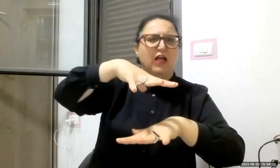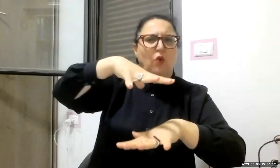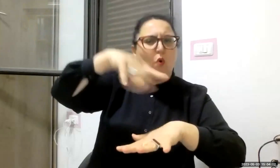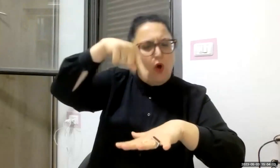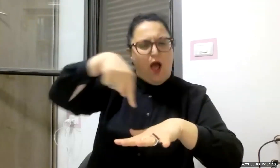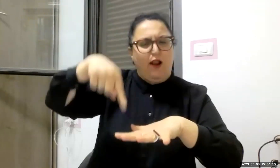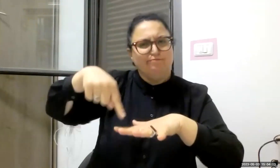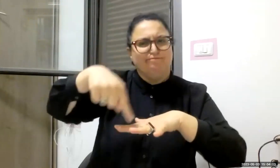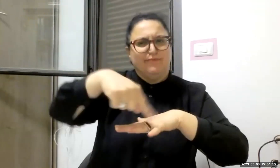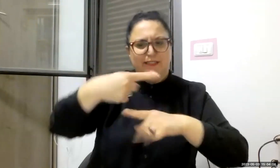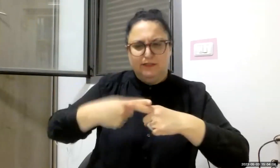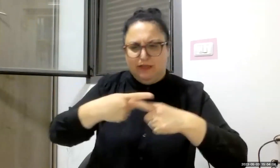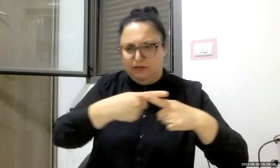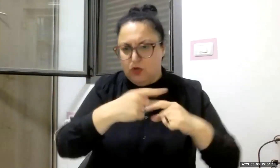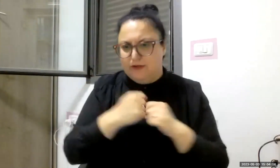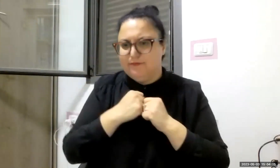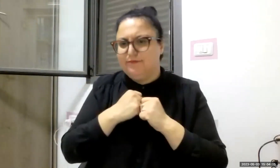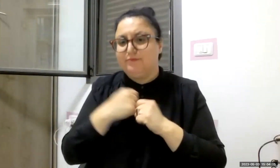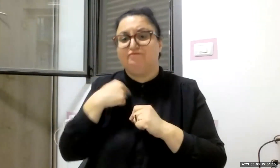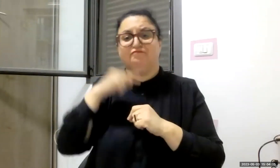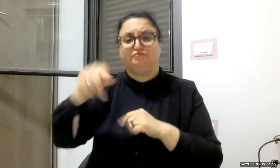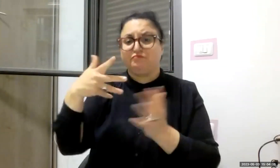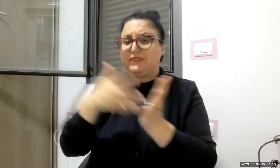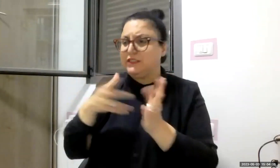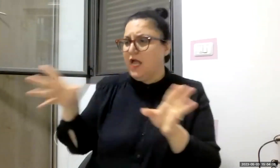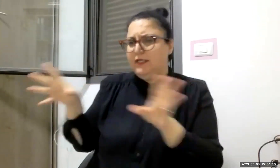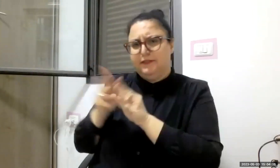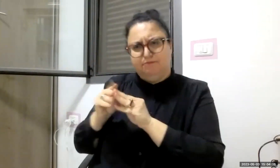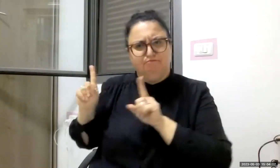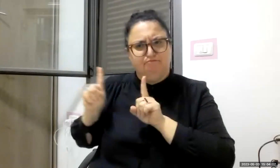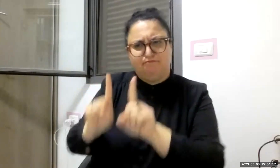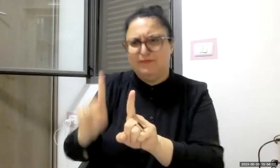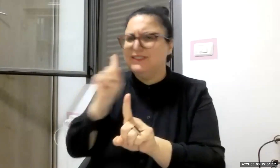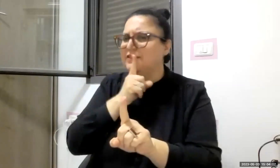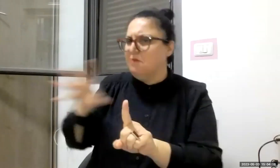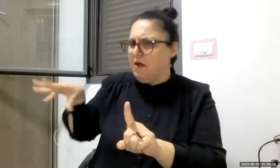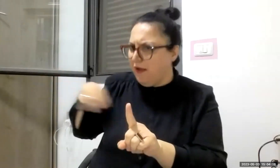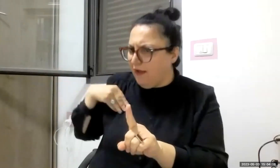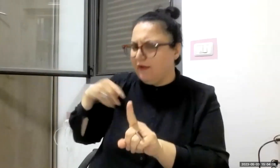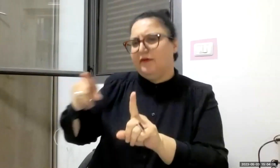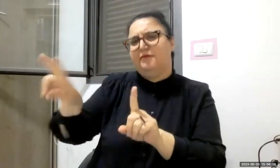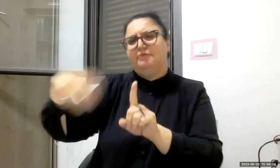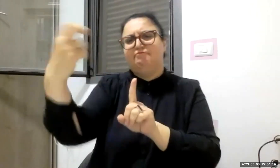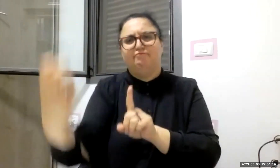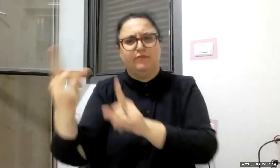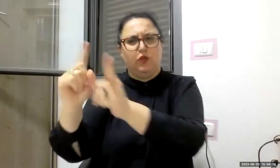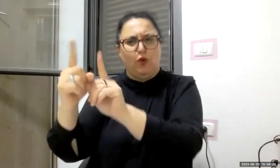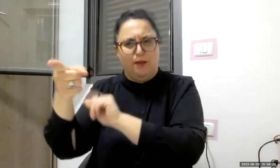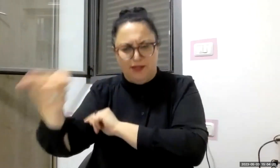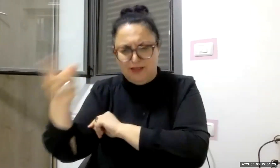להעיר בפרוז'קטור על כל ההצטלבויות האלה. הגעתי עם אמא שלי, והיא